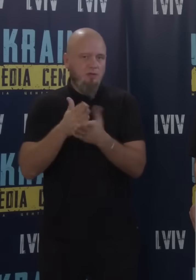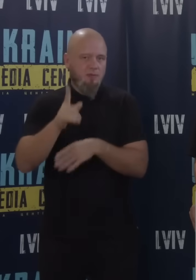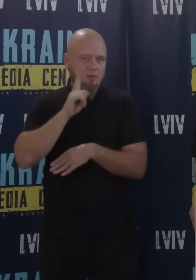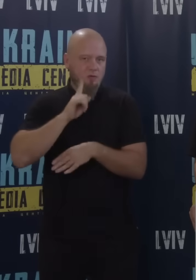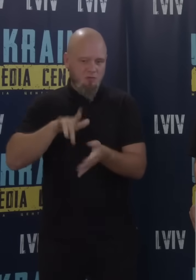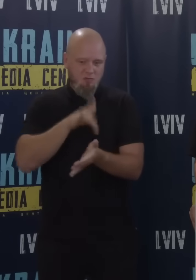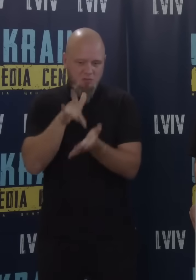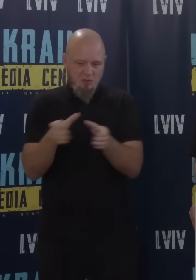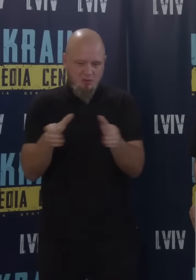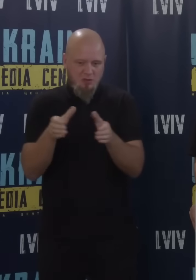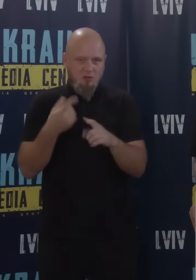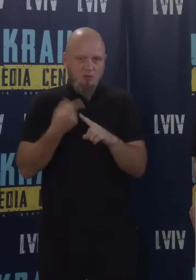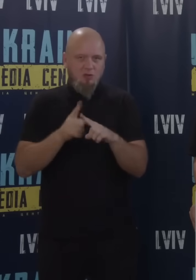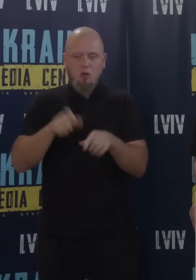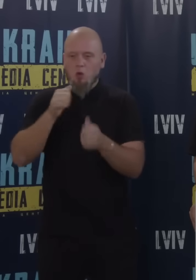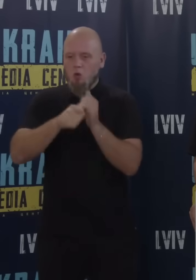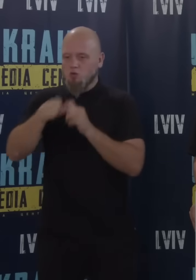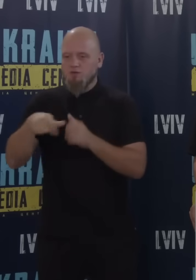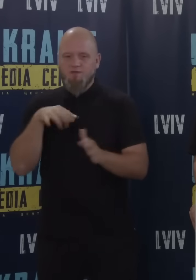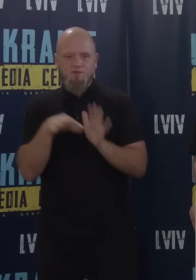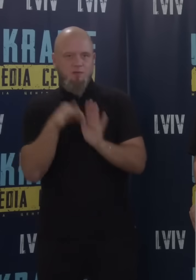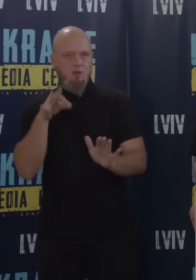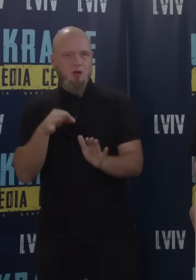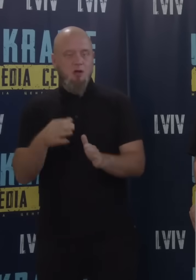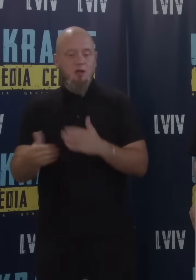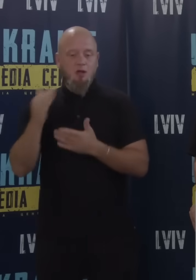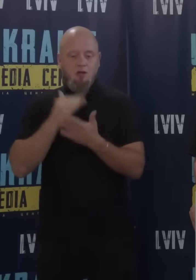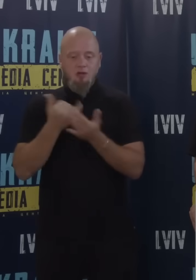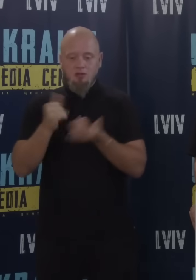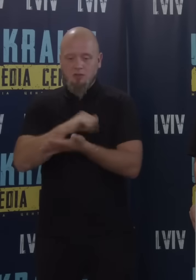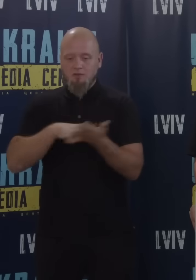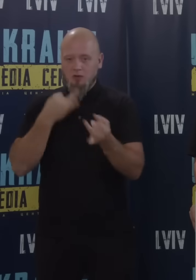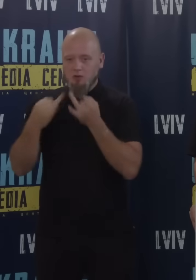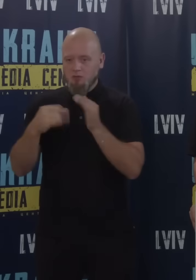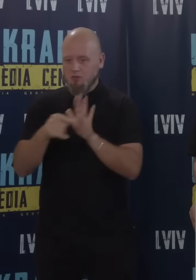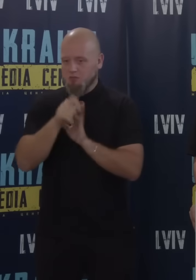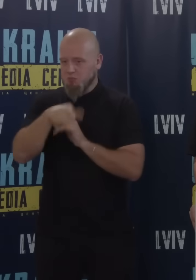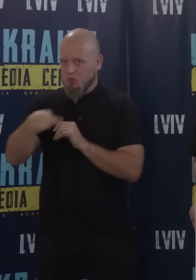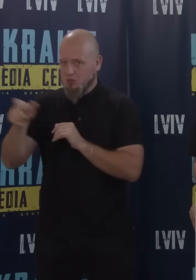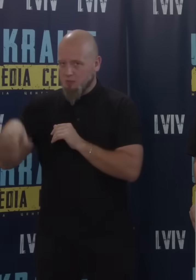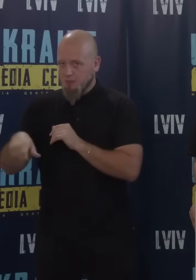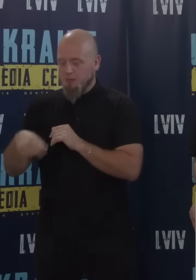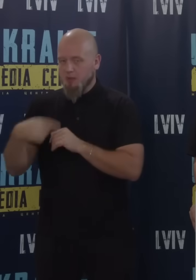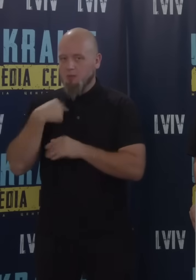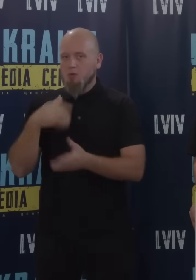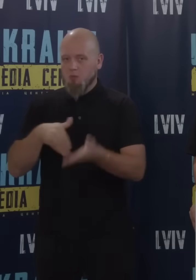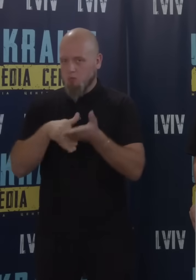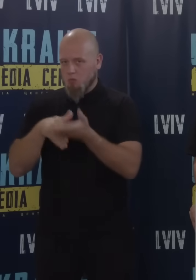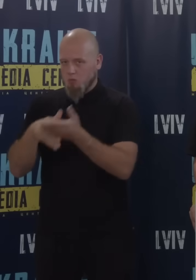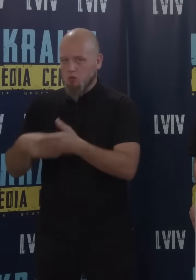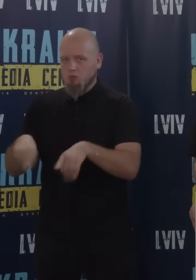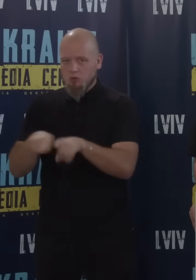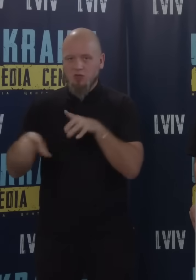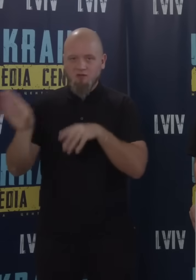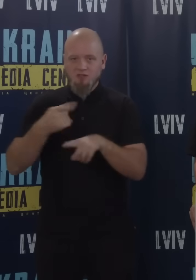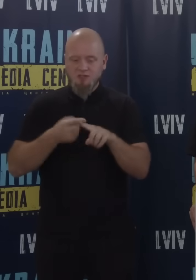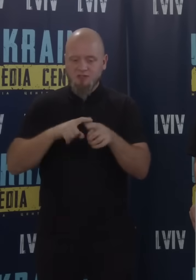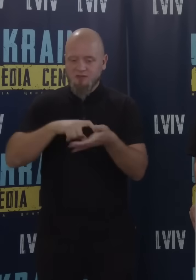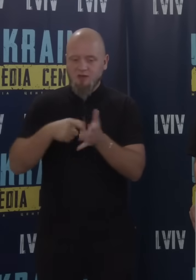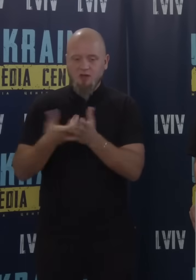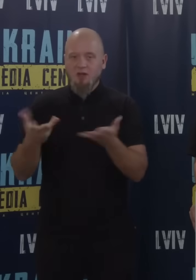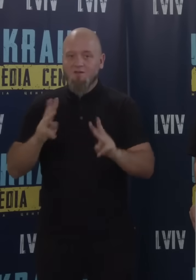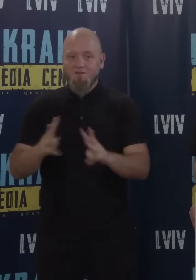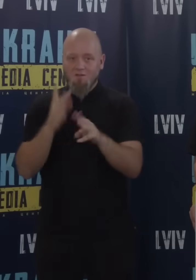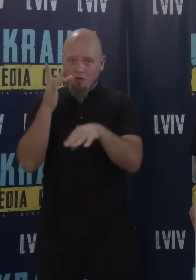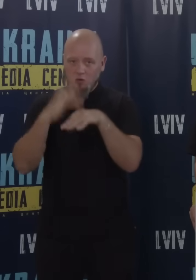тимчасове містечко, це кожен же вибирає. Якраз зараз тривають розмови з мешканцями. Ми поможемо також всі ці квартири,